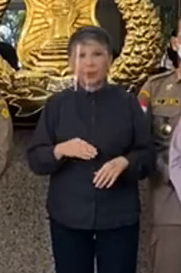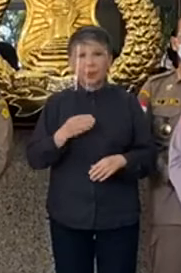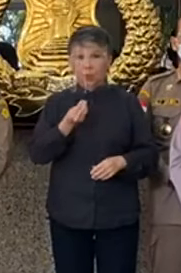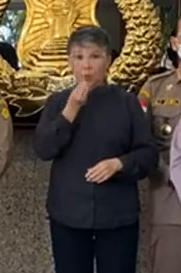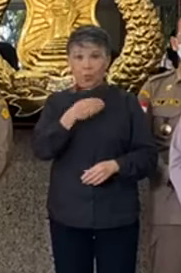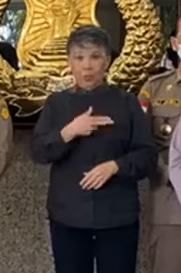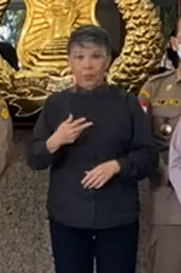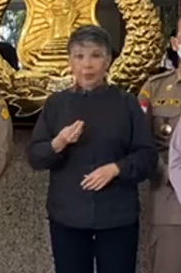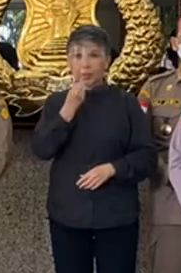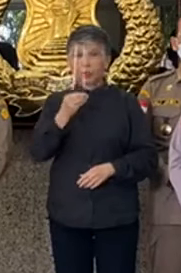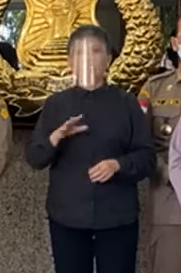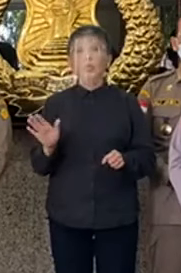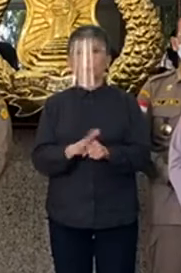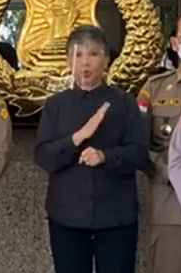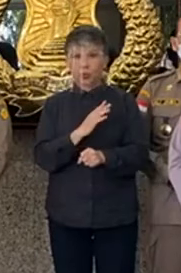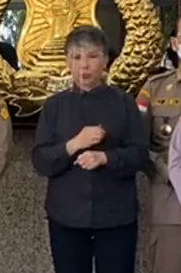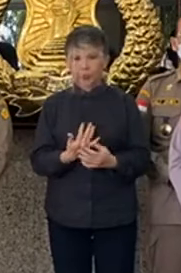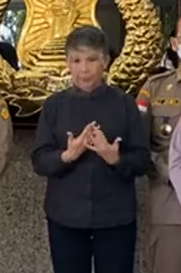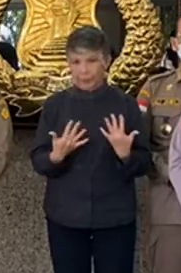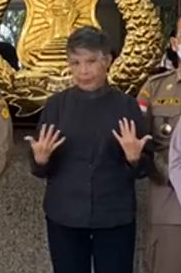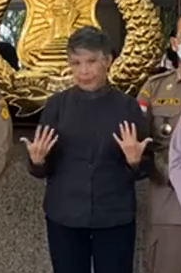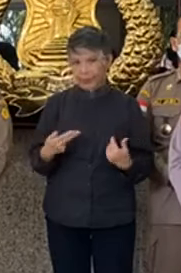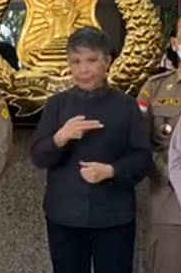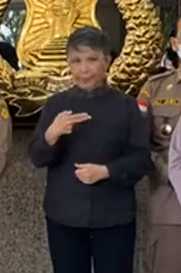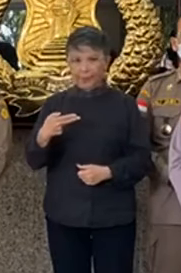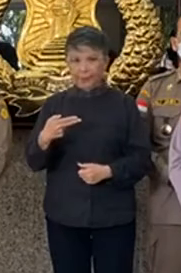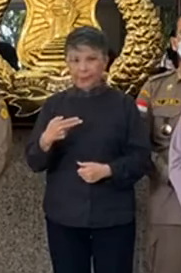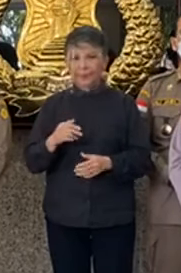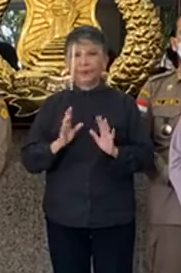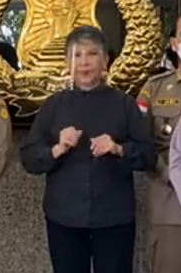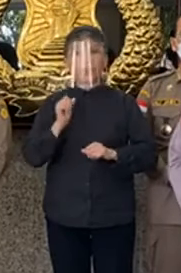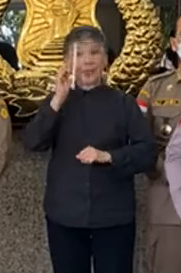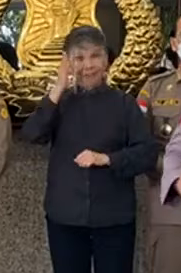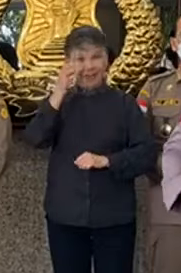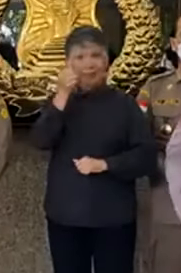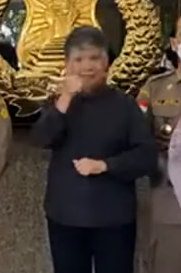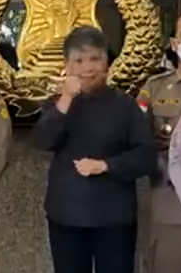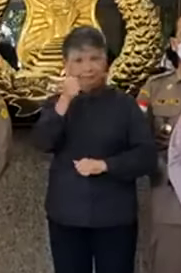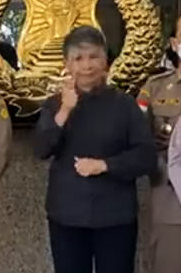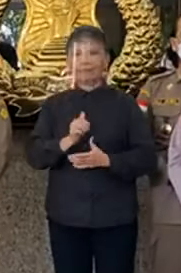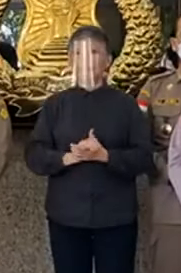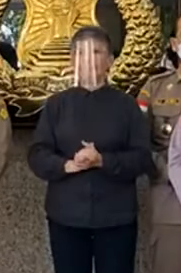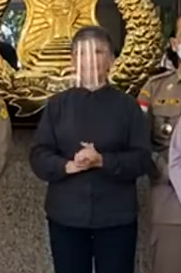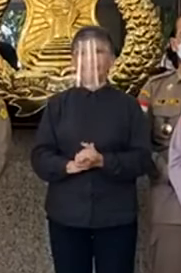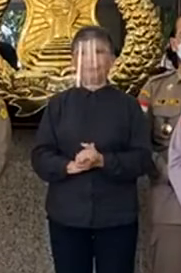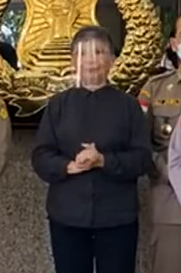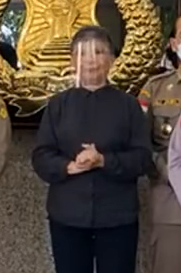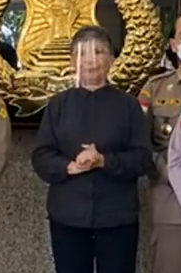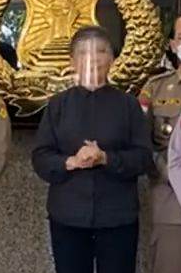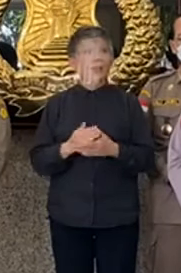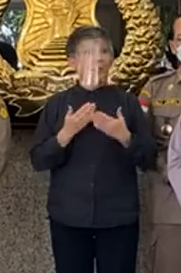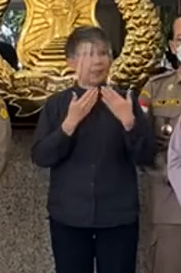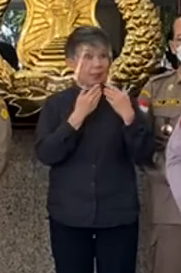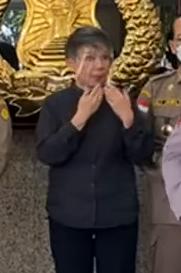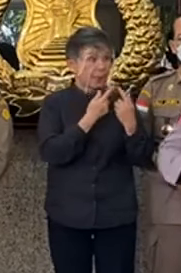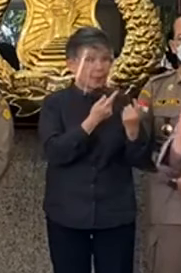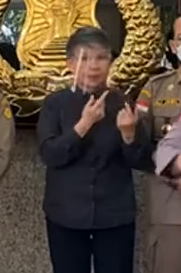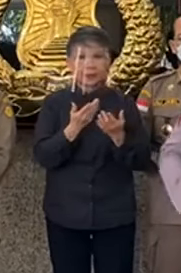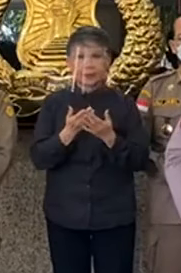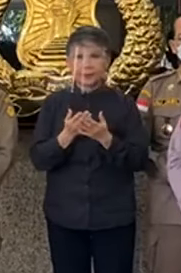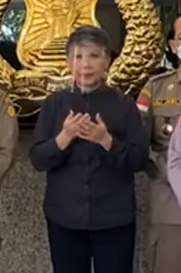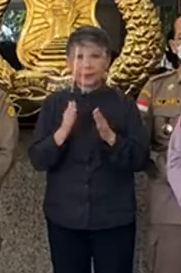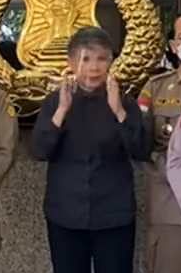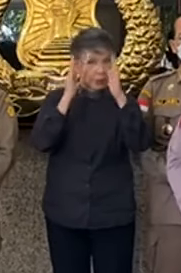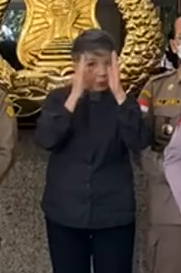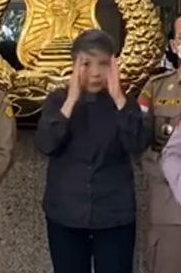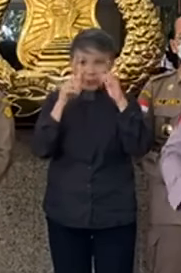kebutuhan pangan bagi masyarakat Indonesia ini ke depan betul-betul terwujud. Beliau sampaikan bahwa di